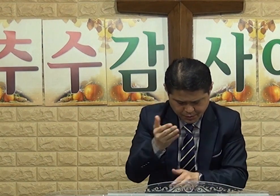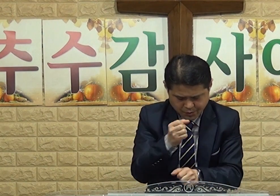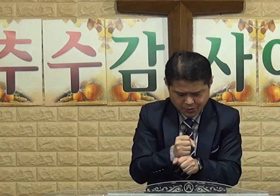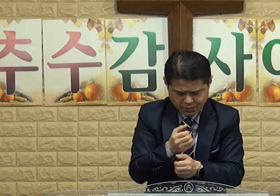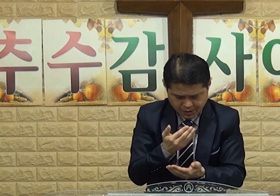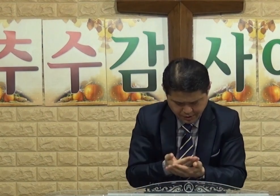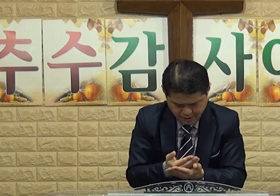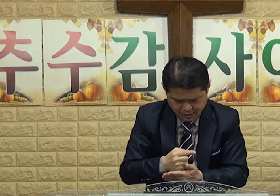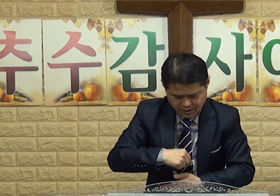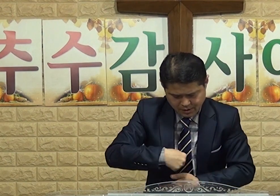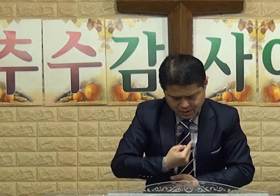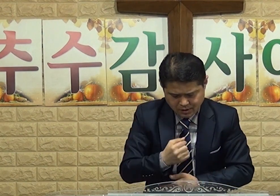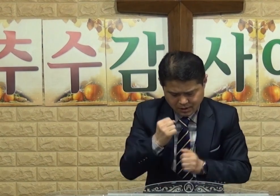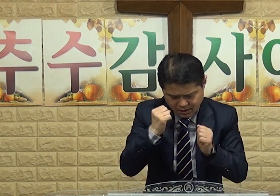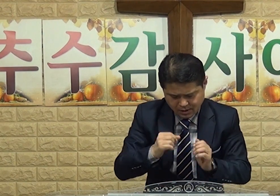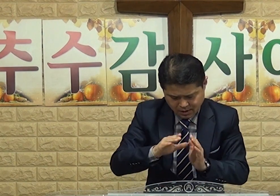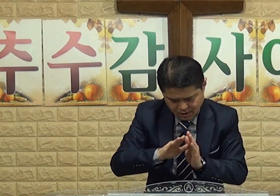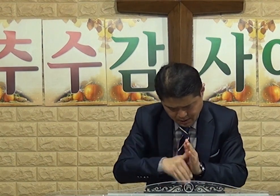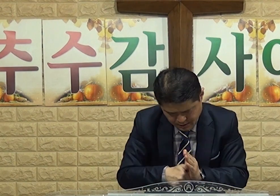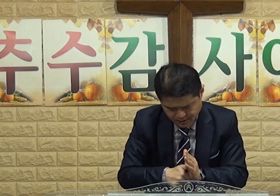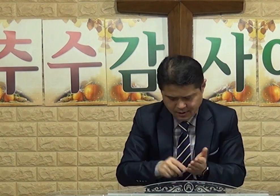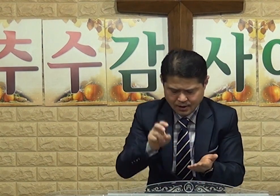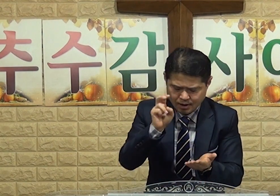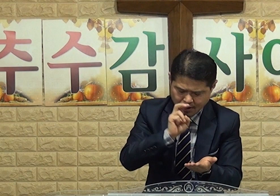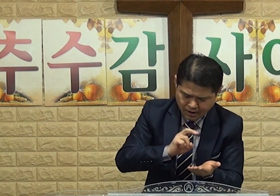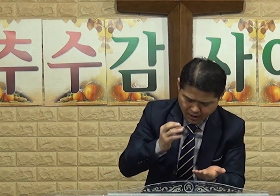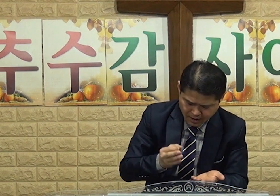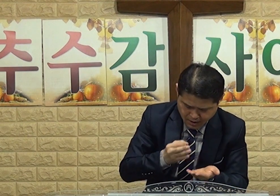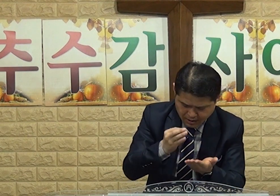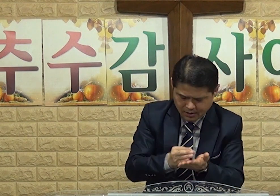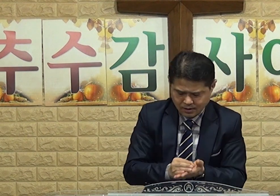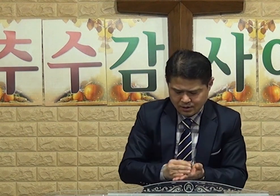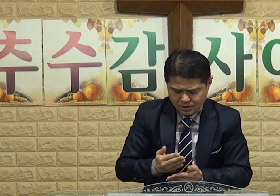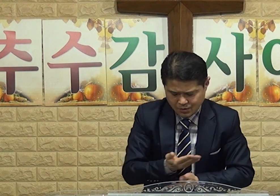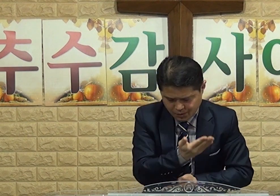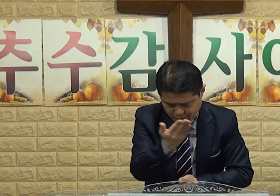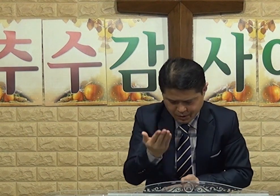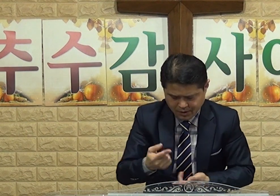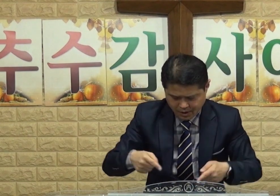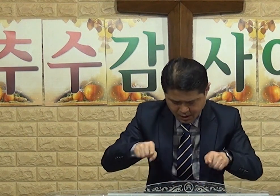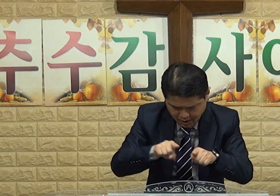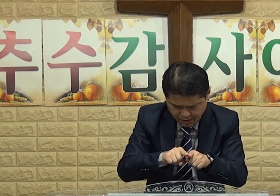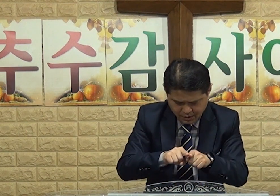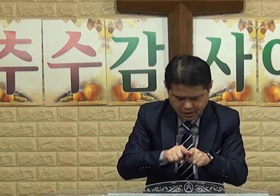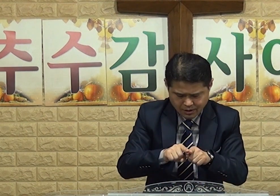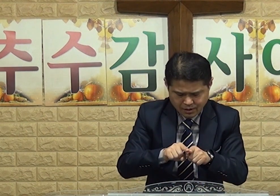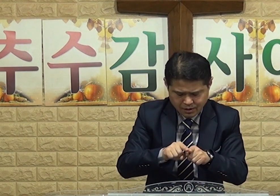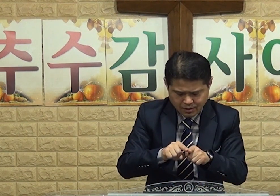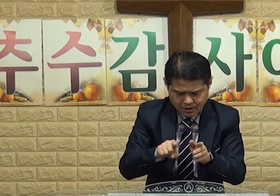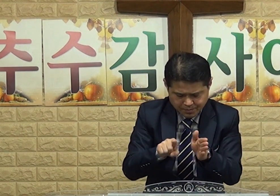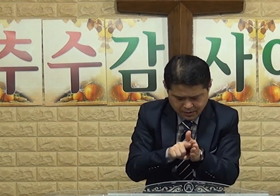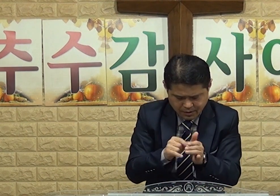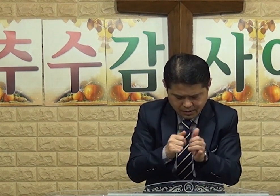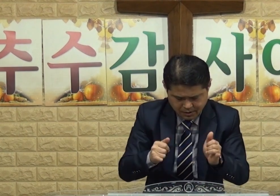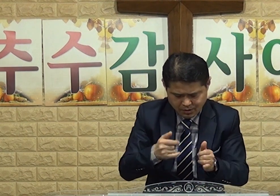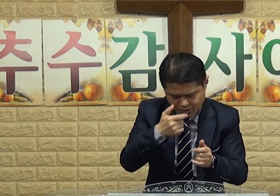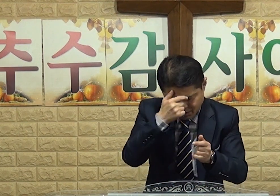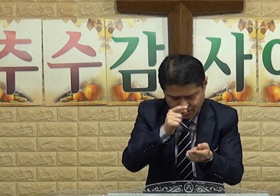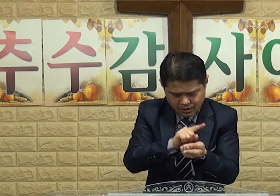아버지의 빅댐으로서 우리가 살아갈 수 있게 하여 주옵시고 또 아버지를 찬양으로 높임을 올려드리며 함께